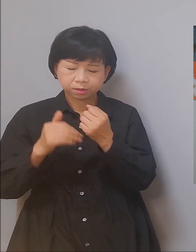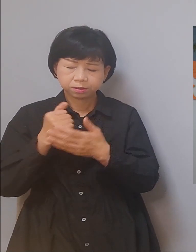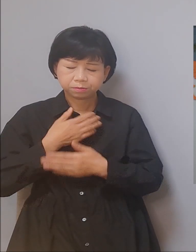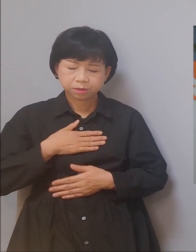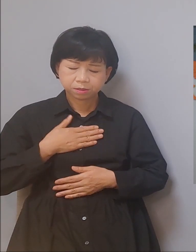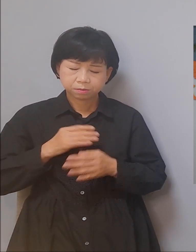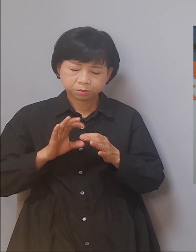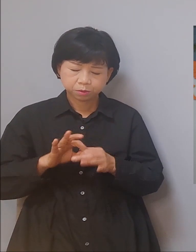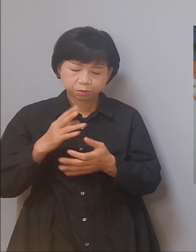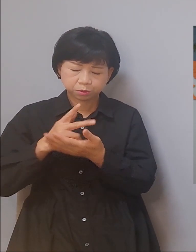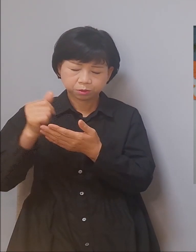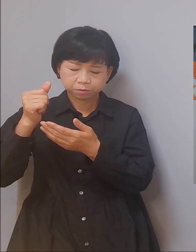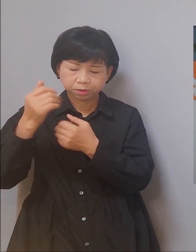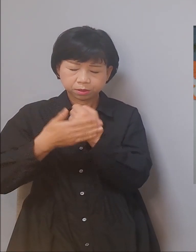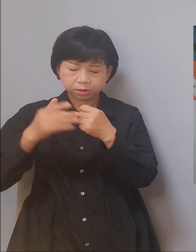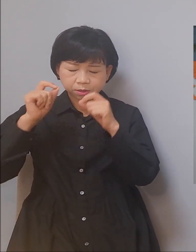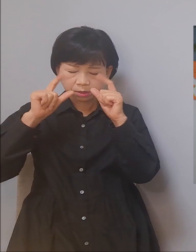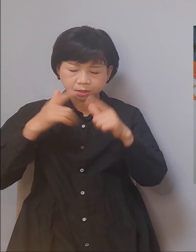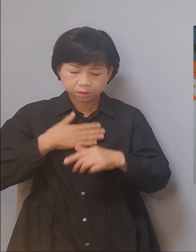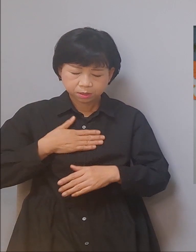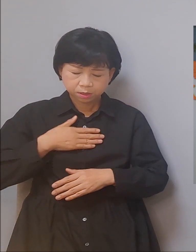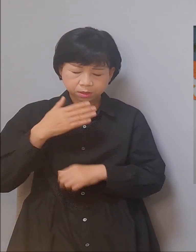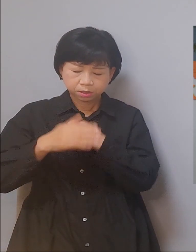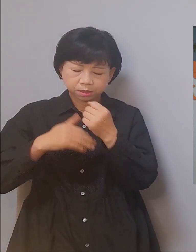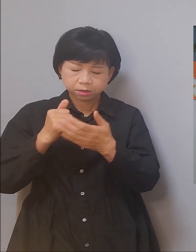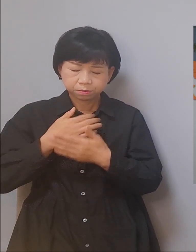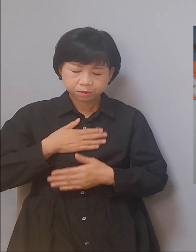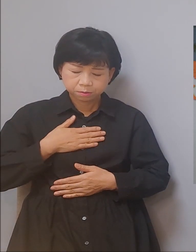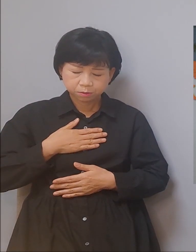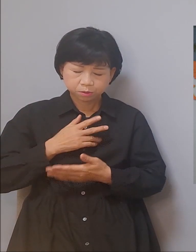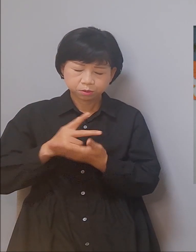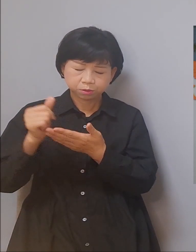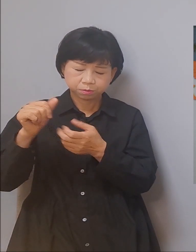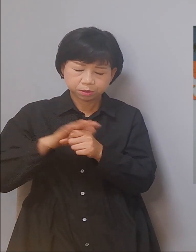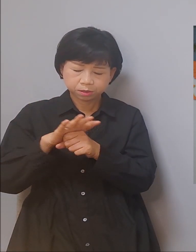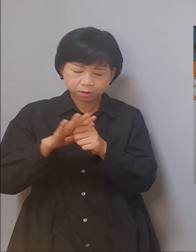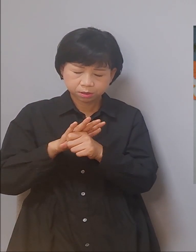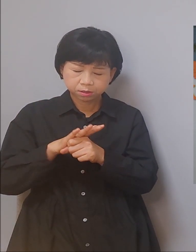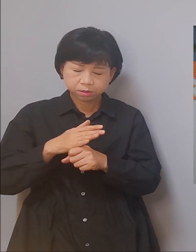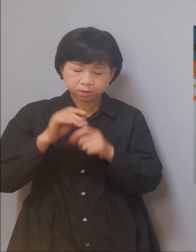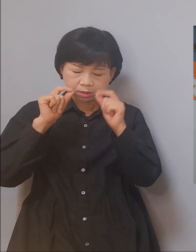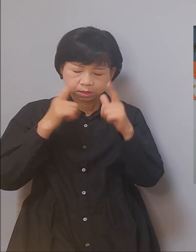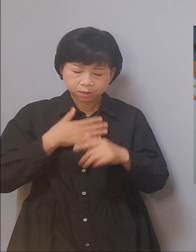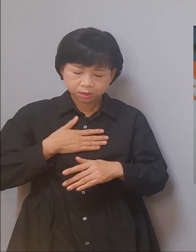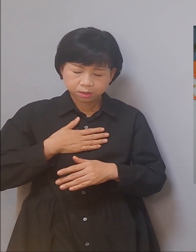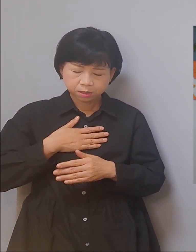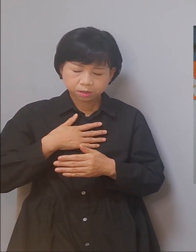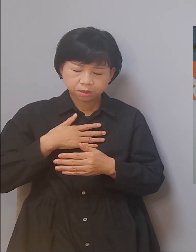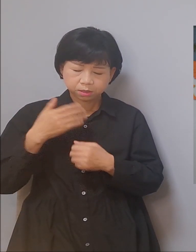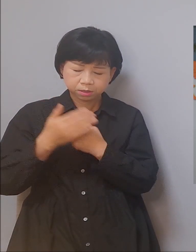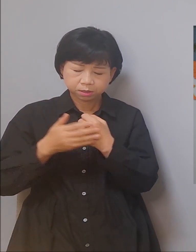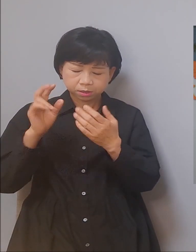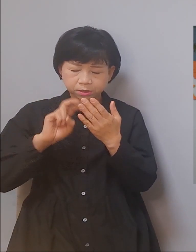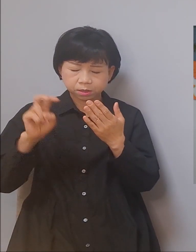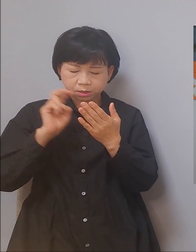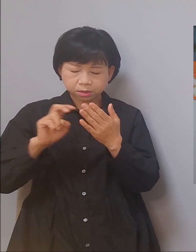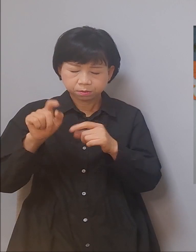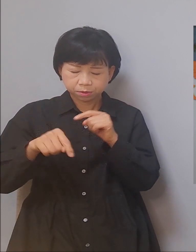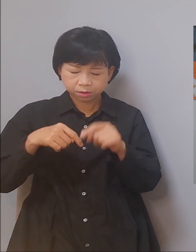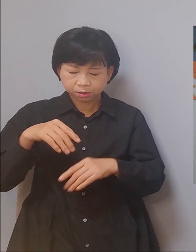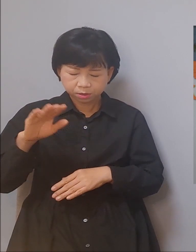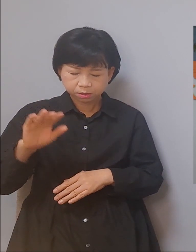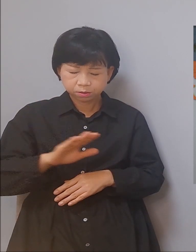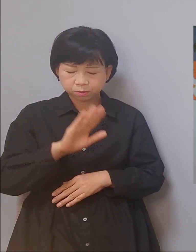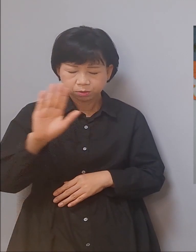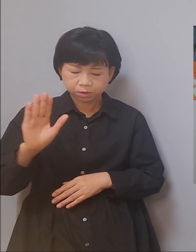알므로 주님의 은혜를 깨닫고 하나님을 알므로 하나님의 사랑을 깨달아 날마다 주님의 은혜에 찬양하며 나아가는 저희들